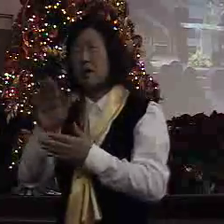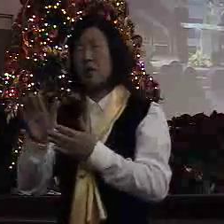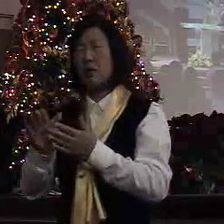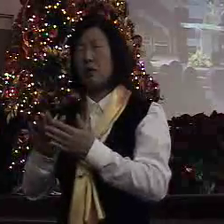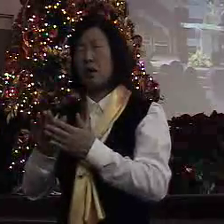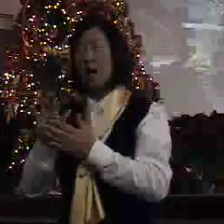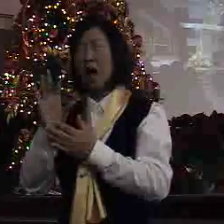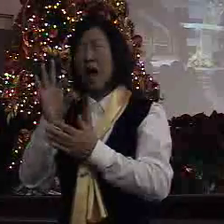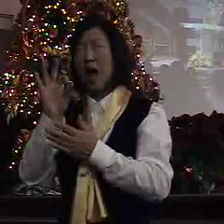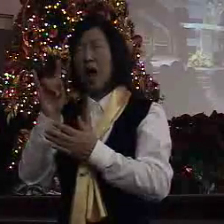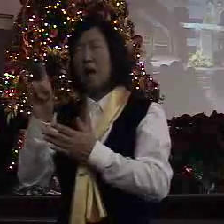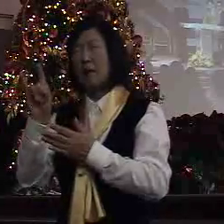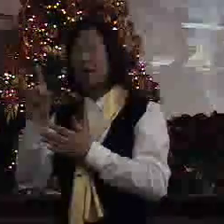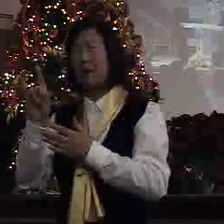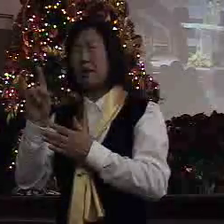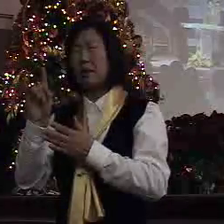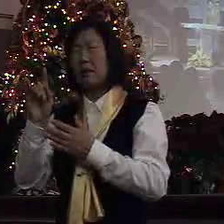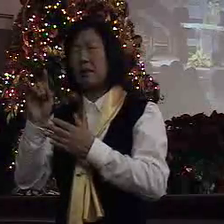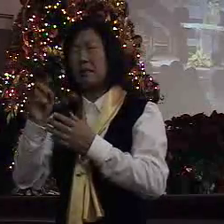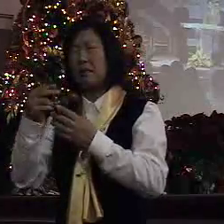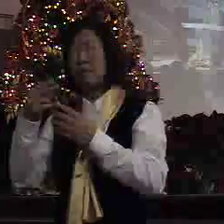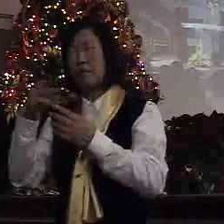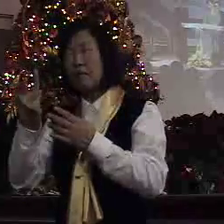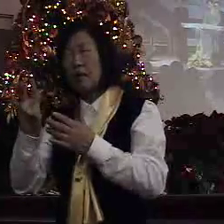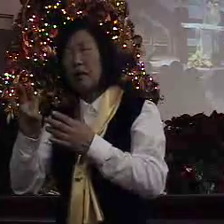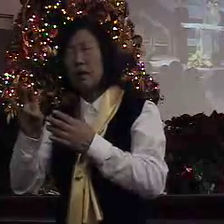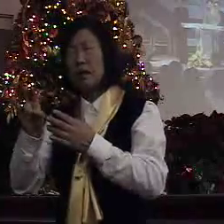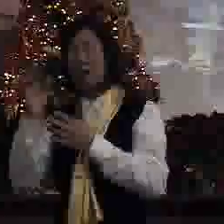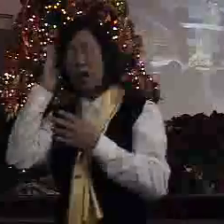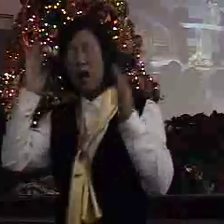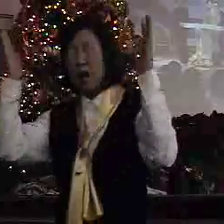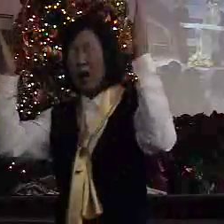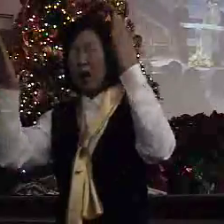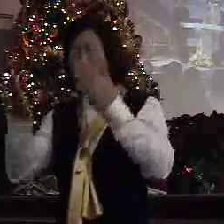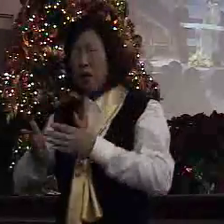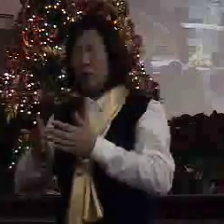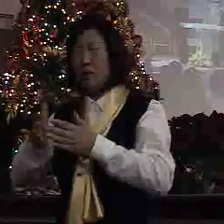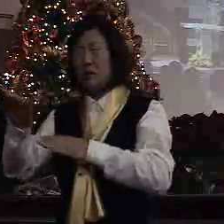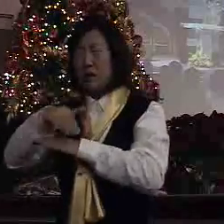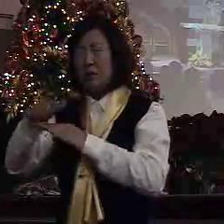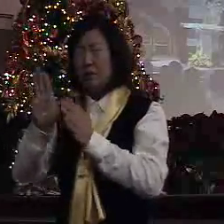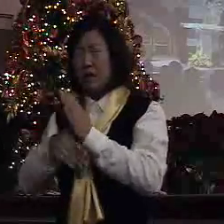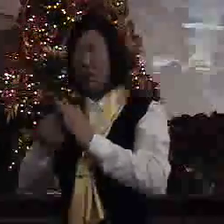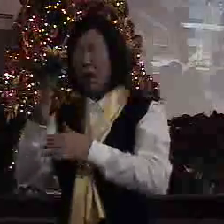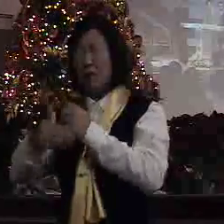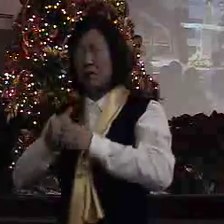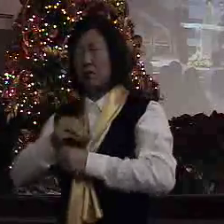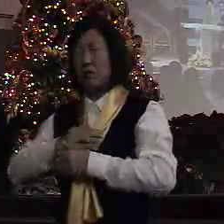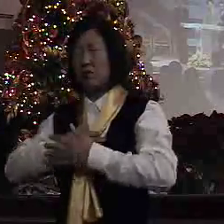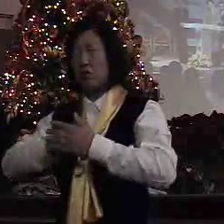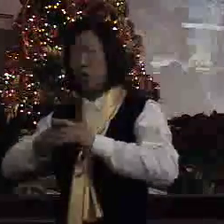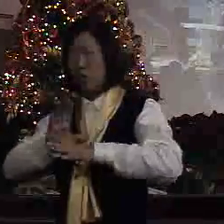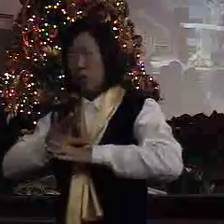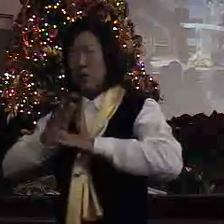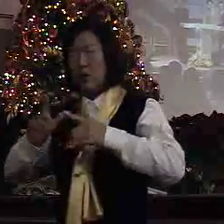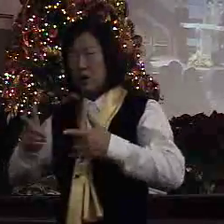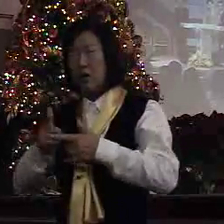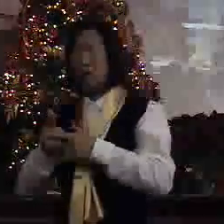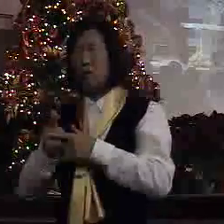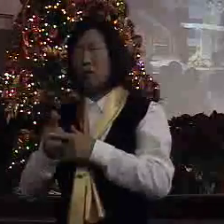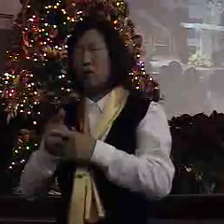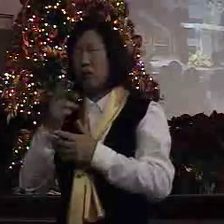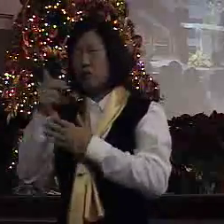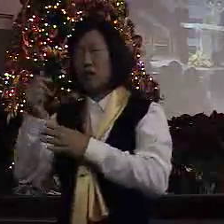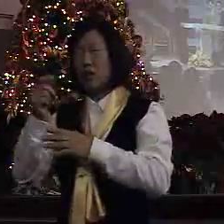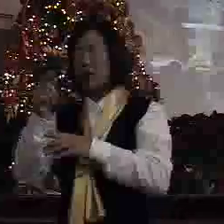아무개 때 믿음을 선물로 주신 하나님, 우리가 사망의 음침한 골짜기로 지날지라도 해를 두려워하게 하신 하나님, 주의 지팡이의 막대기로